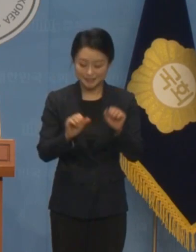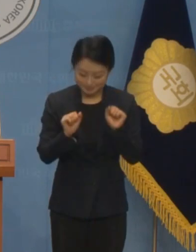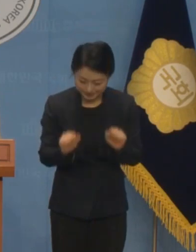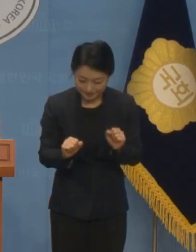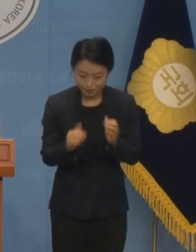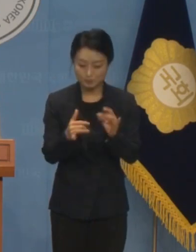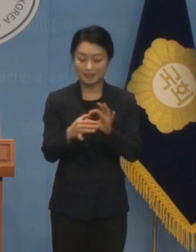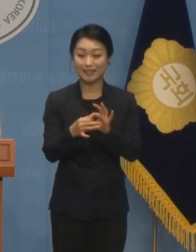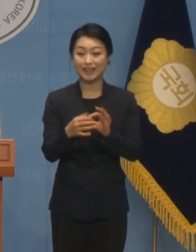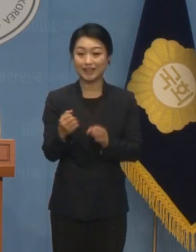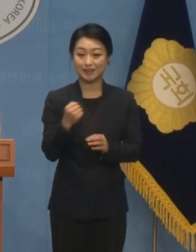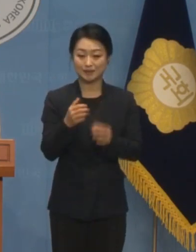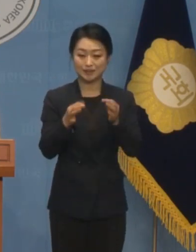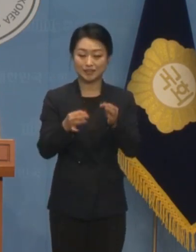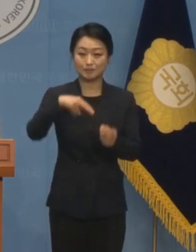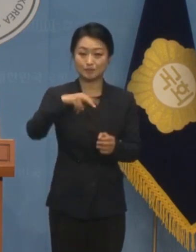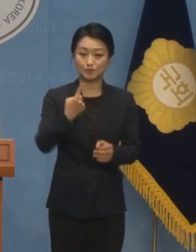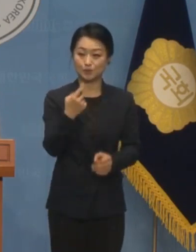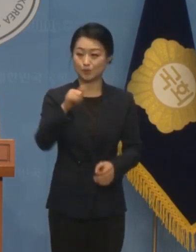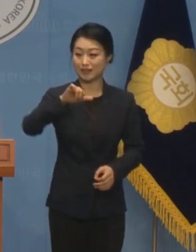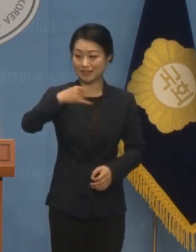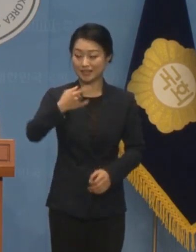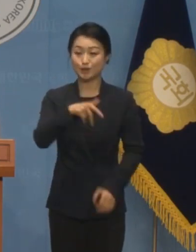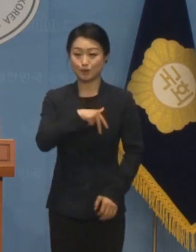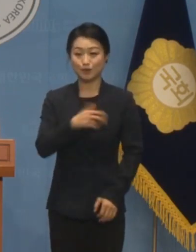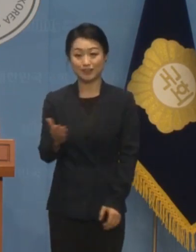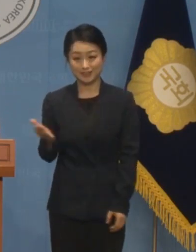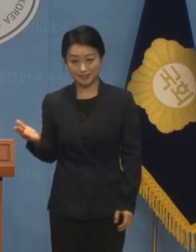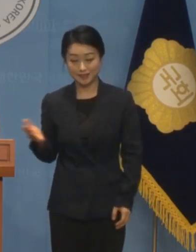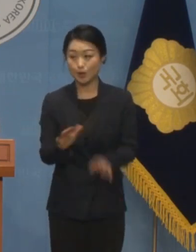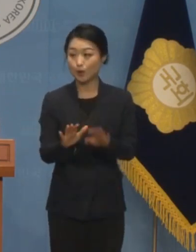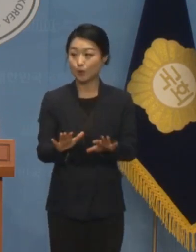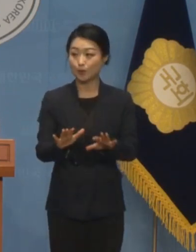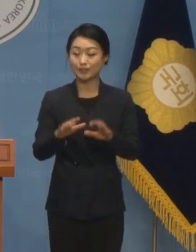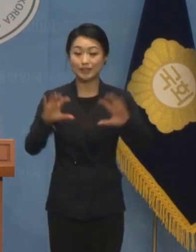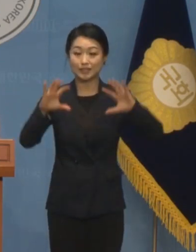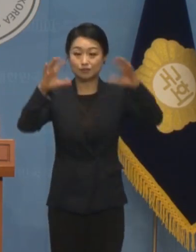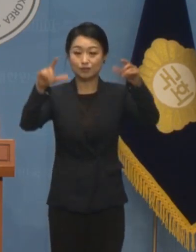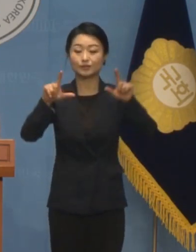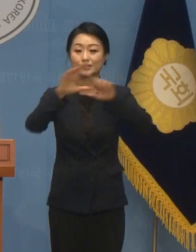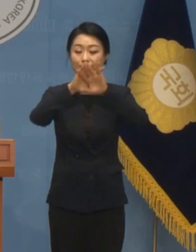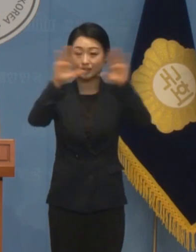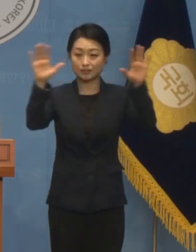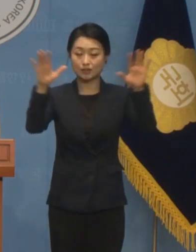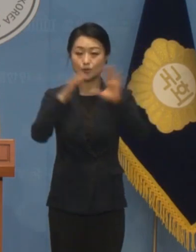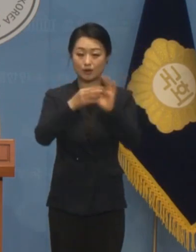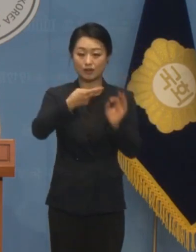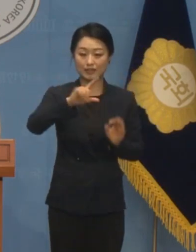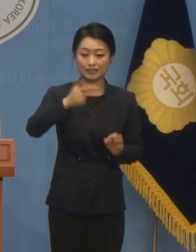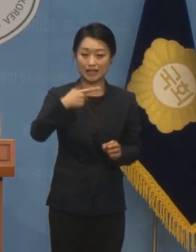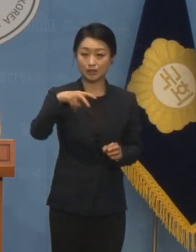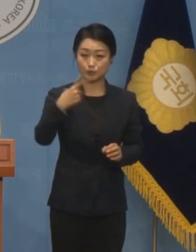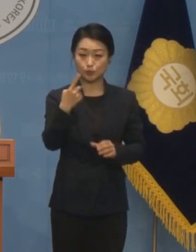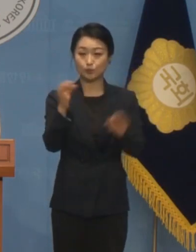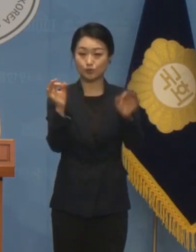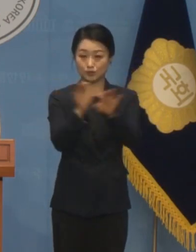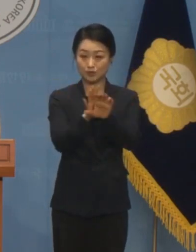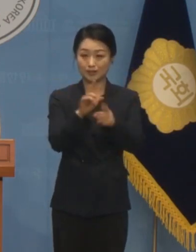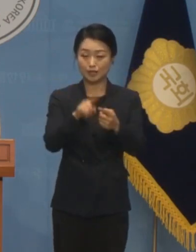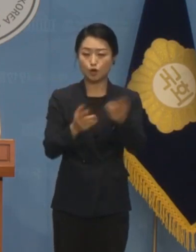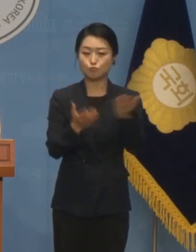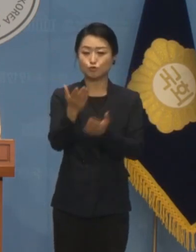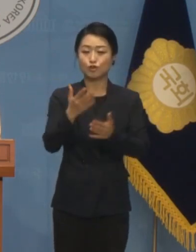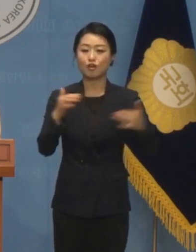안녕하십니까. 국민의힘 김소희 의원입니다. 저는 오늘 글로벌 탄소 중립 무역 전쟁이 가속화되는